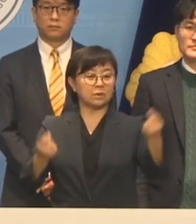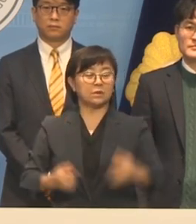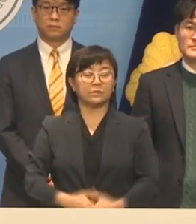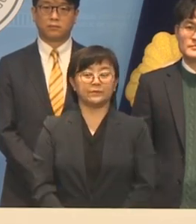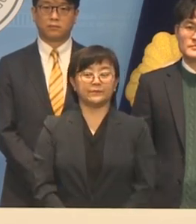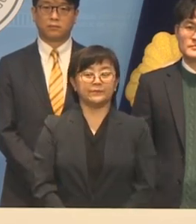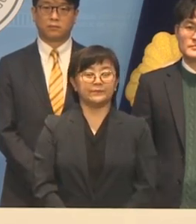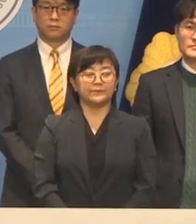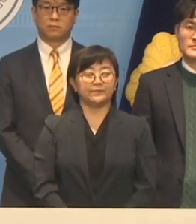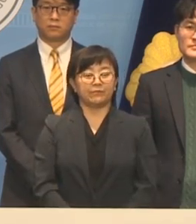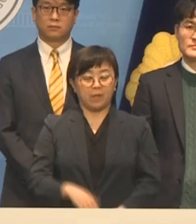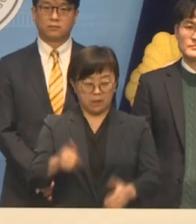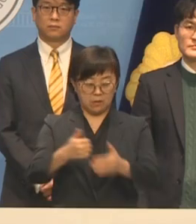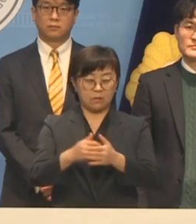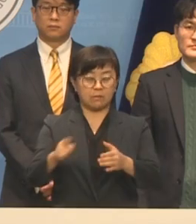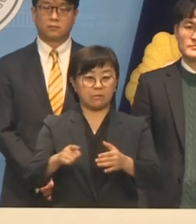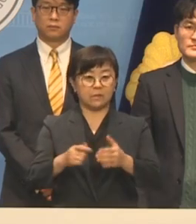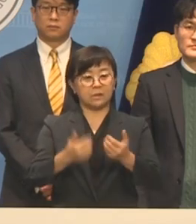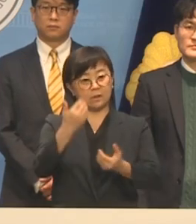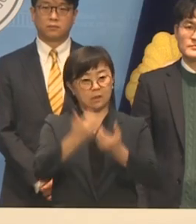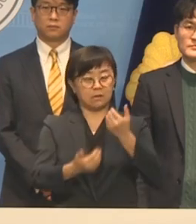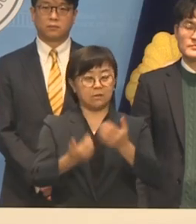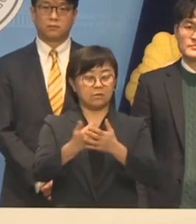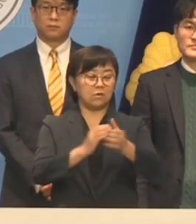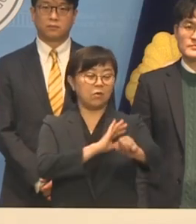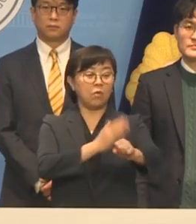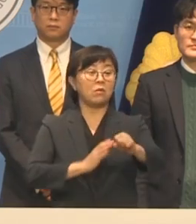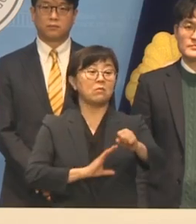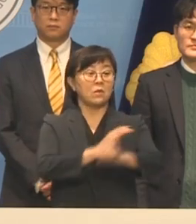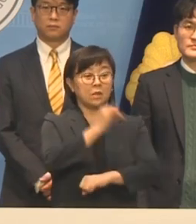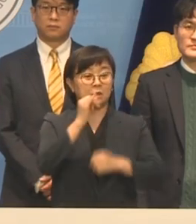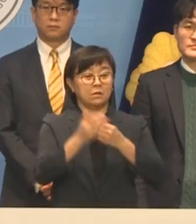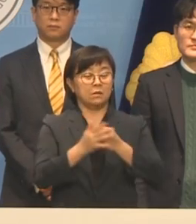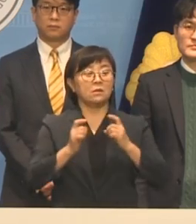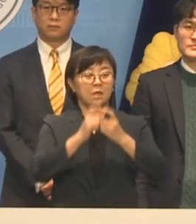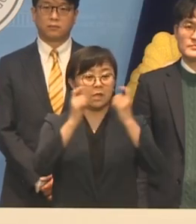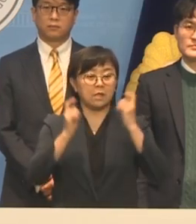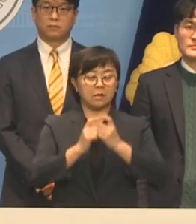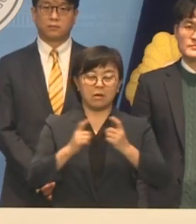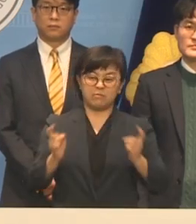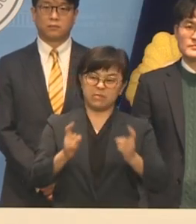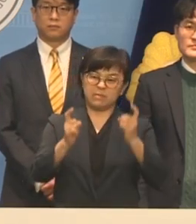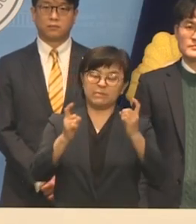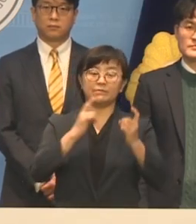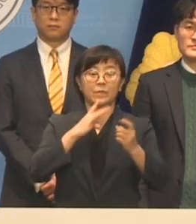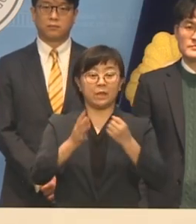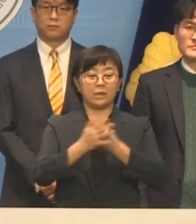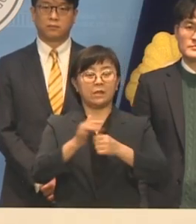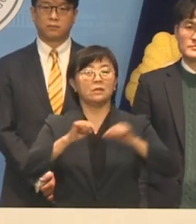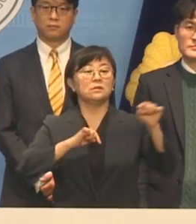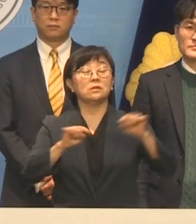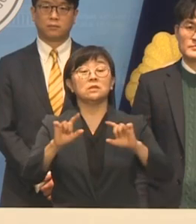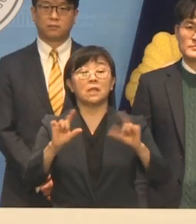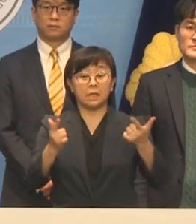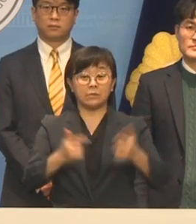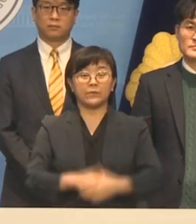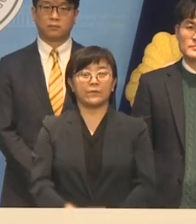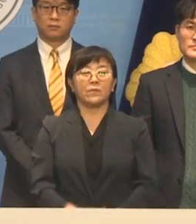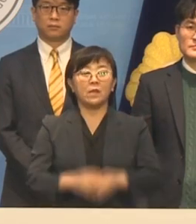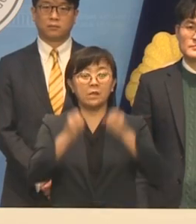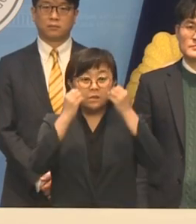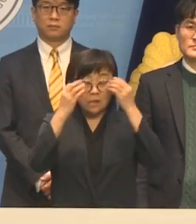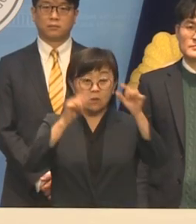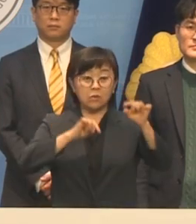똑같습니다. 이런 갈등들은 권력을 앞에 둔 개인들과의 암투에 불과하지 정치가 아니며